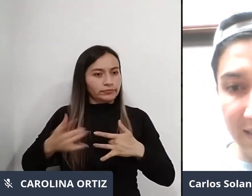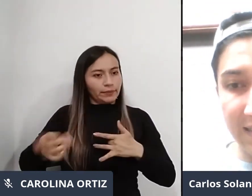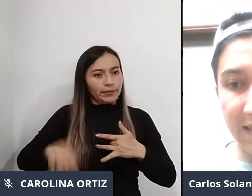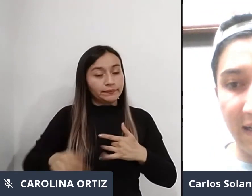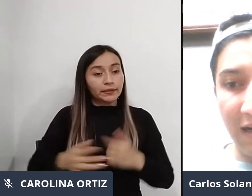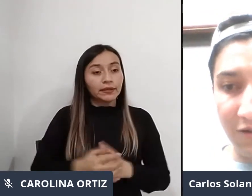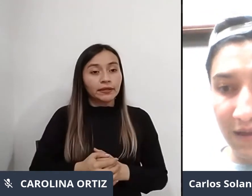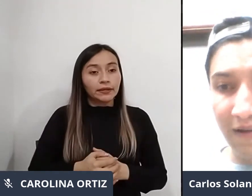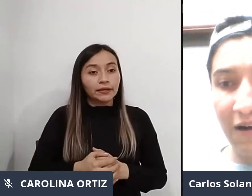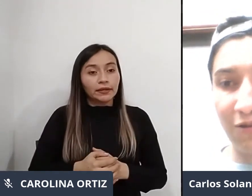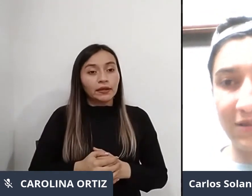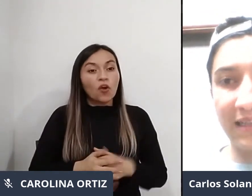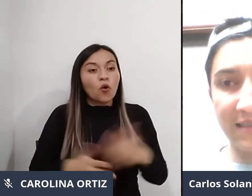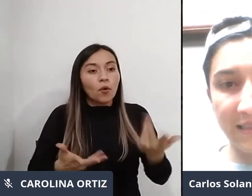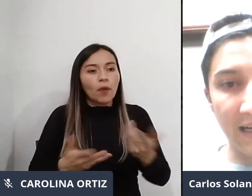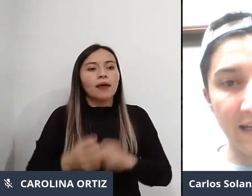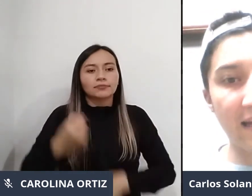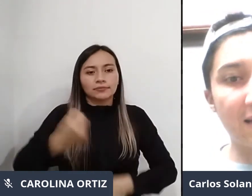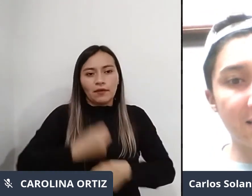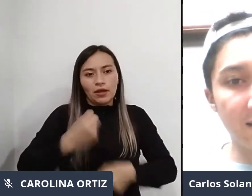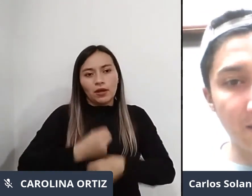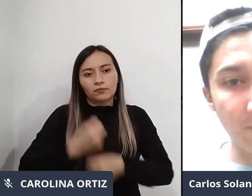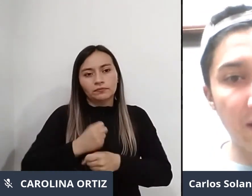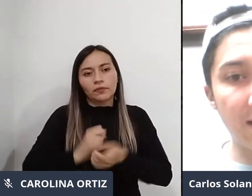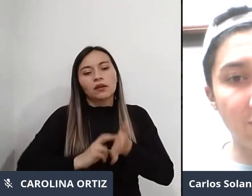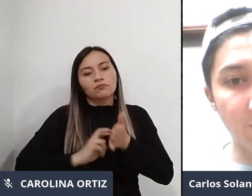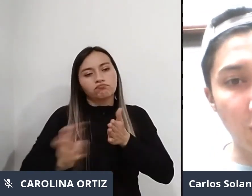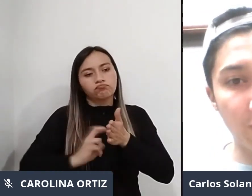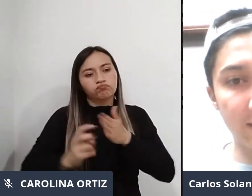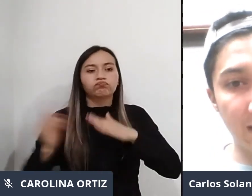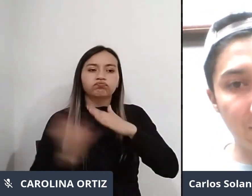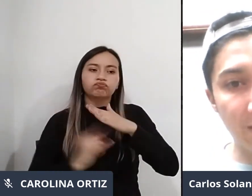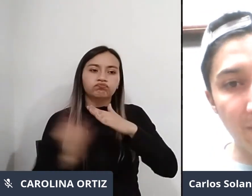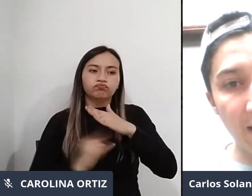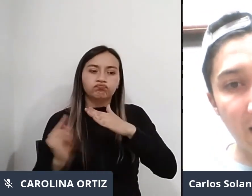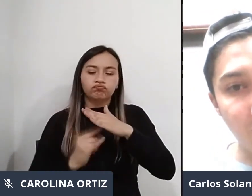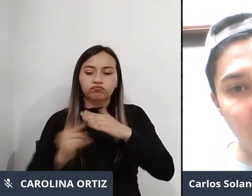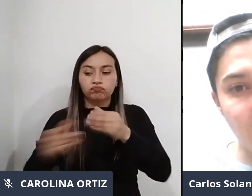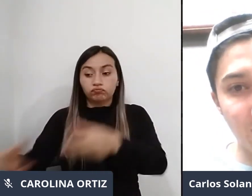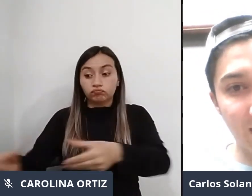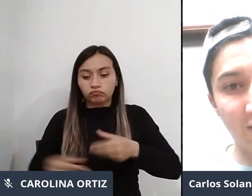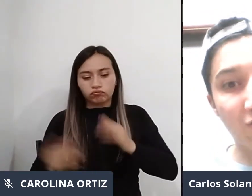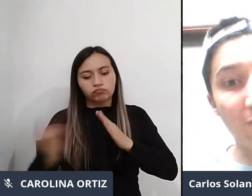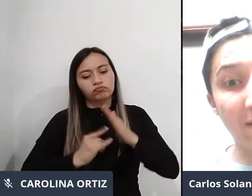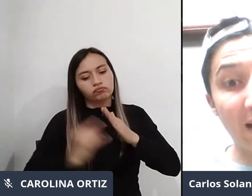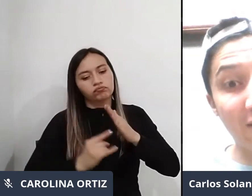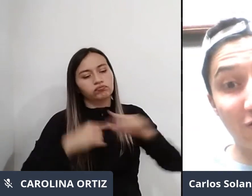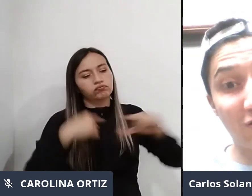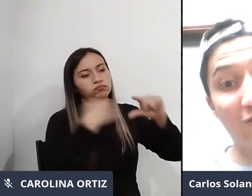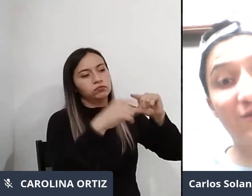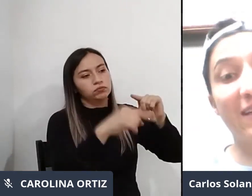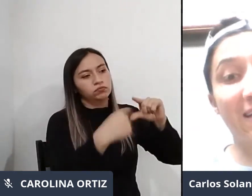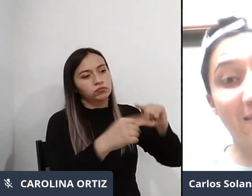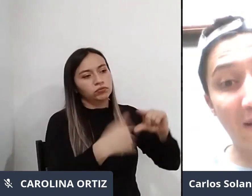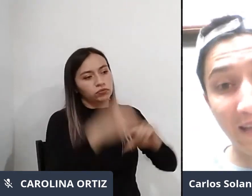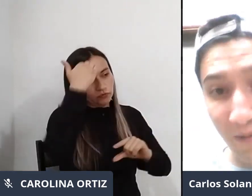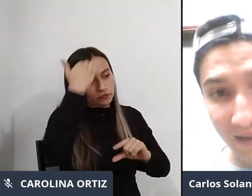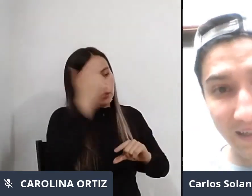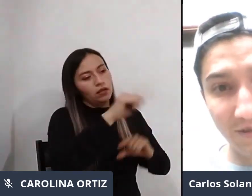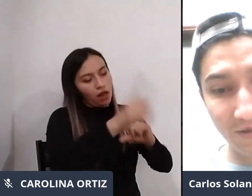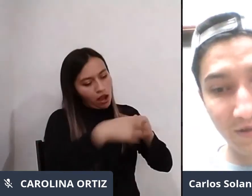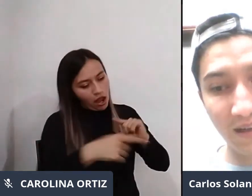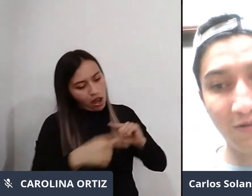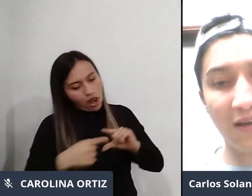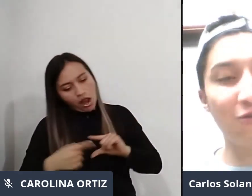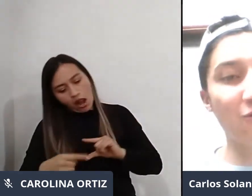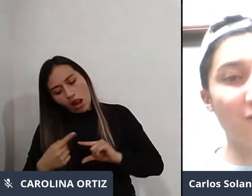se hacen así, se entregan los trabajos, se escanean, se les envían a los profes, ellos envían a nosotros los comentarios, nosotros les mandamos